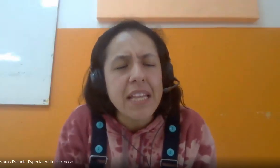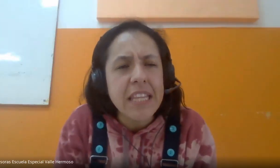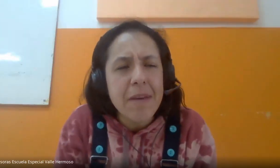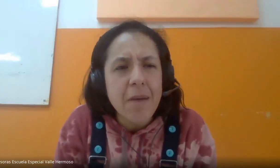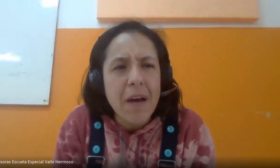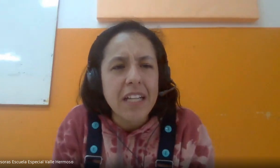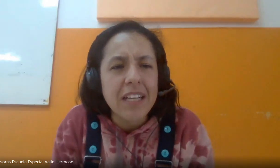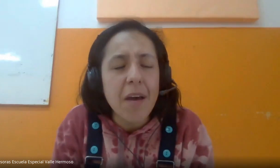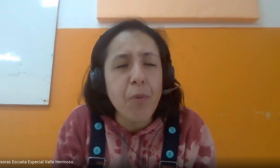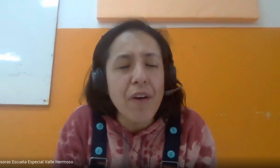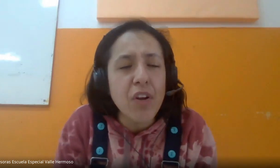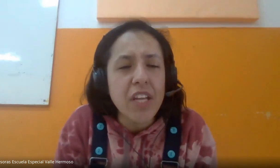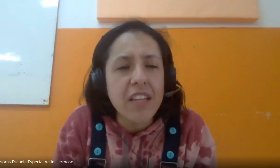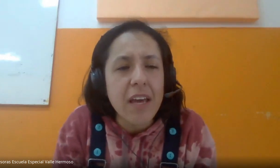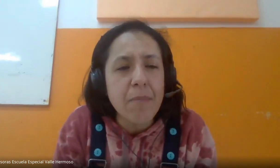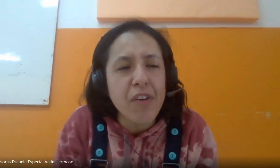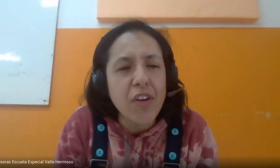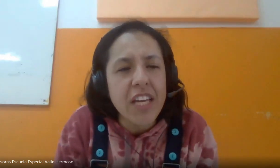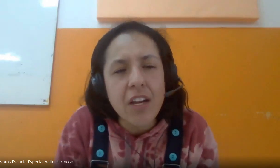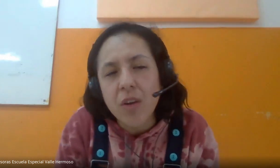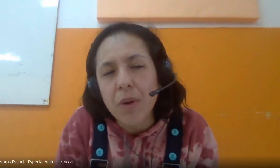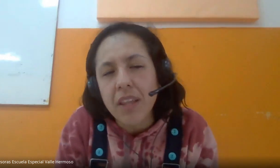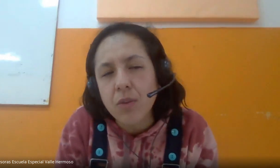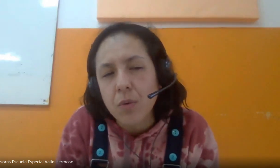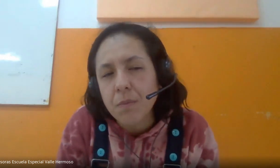Vicente Millapán, ¿de qué pueblo originario te acuerdas tú?